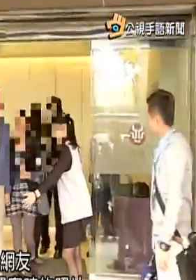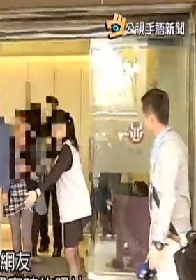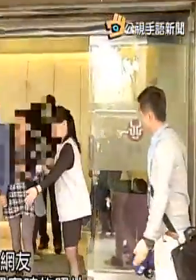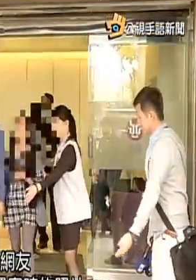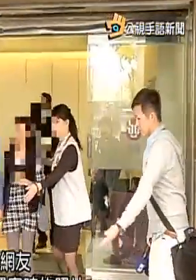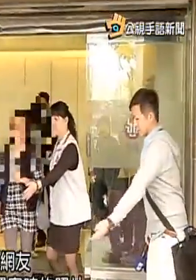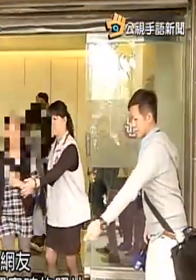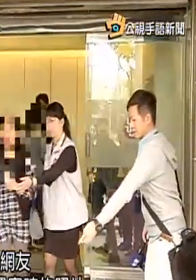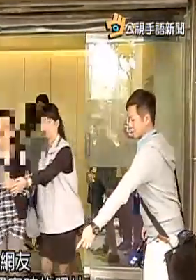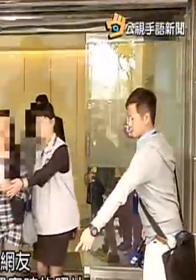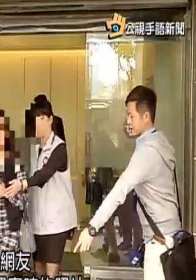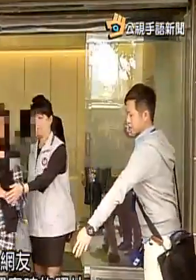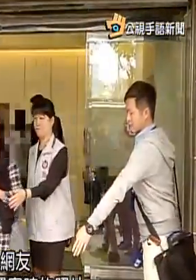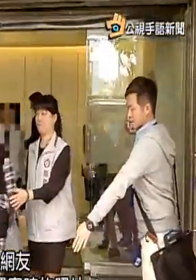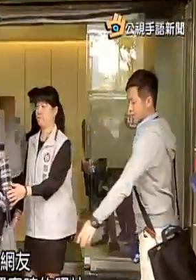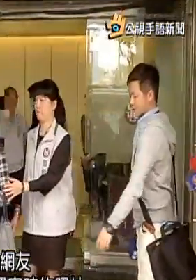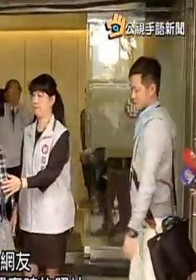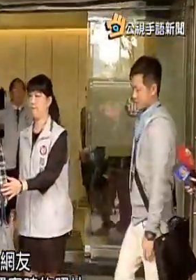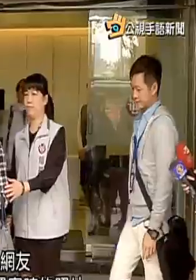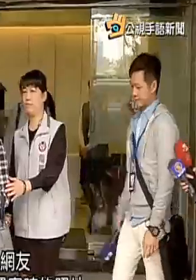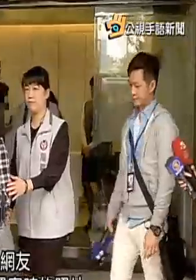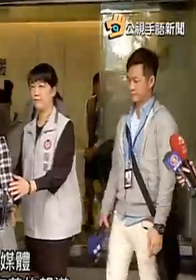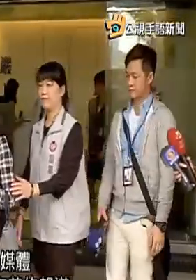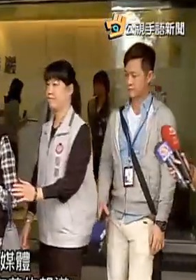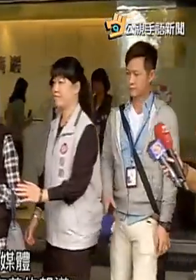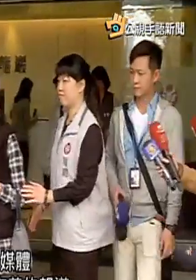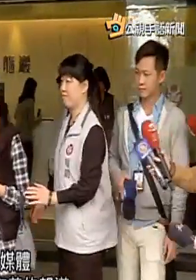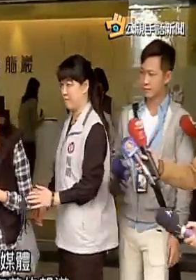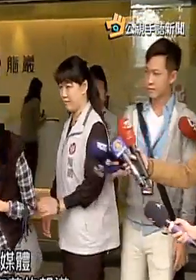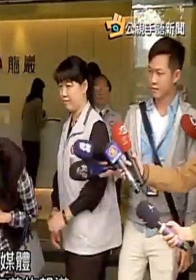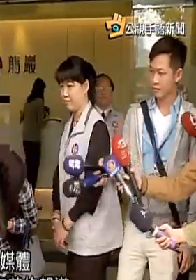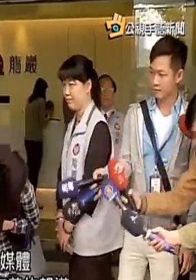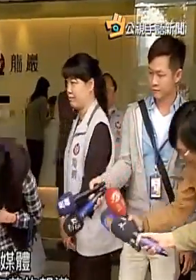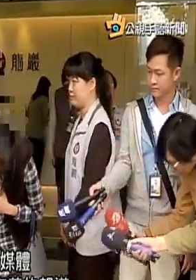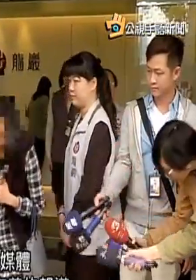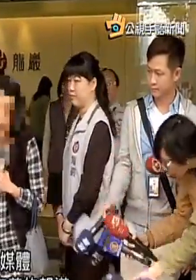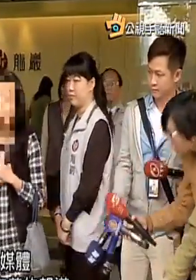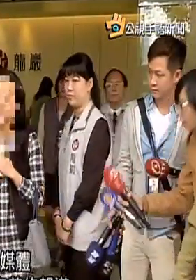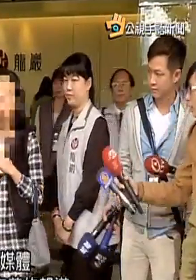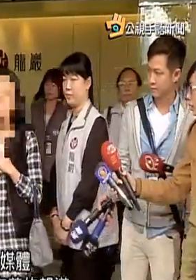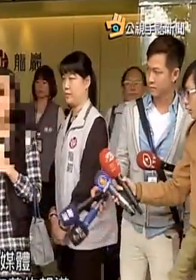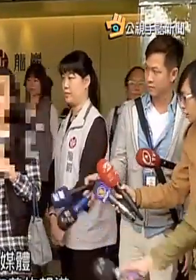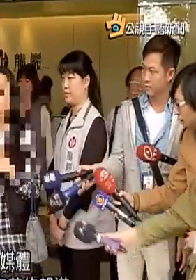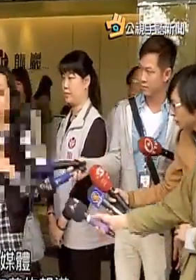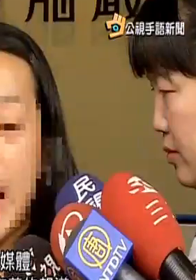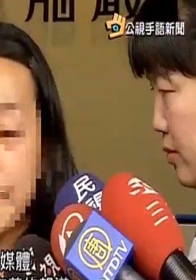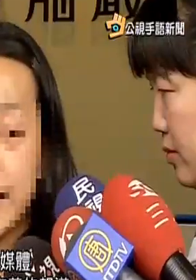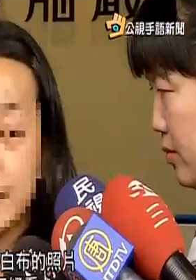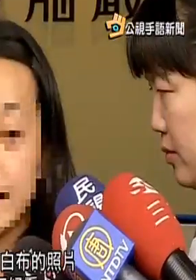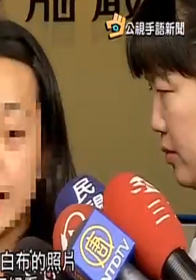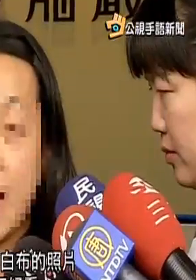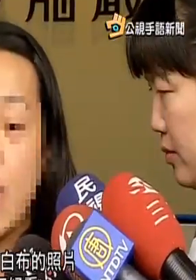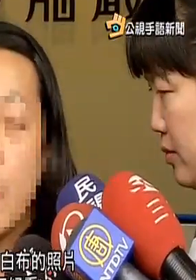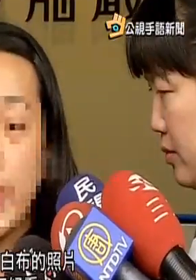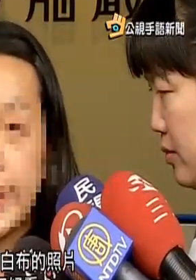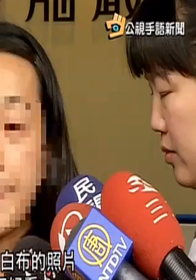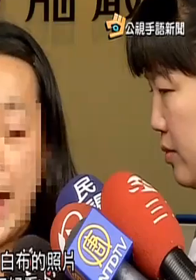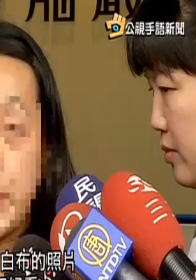友别再传播女儿遇害时的照片，也呼吁媒体不要有断章取义的报道。 案发现场未盖白布